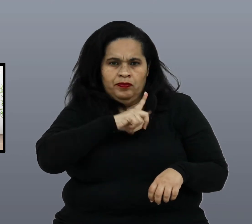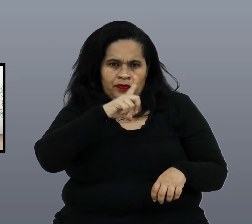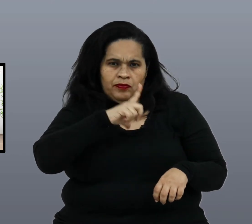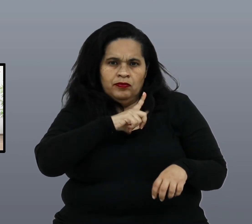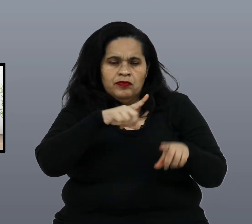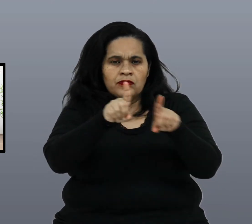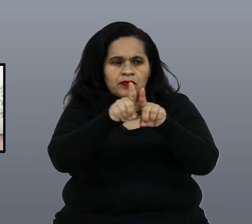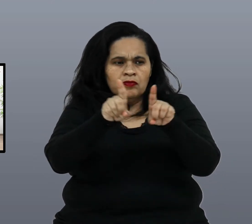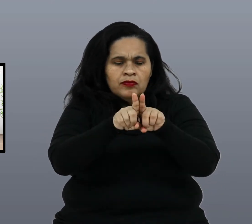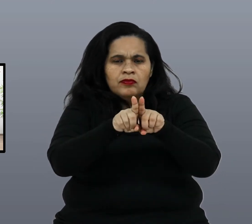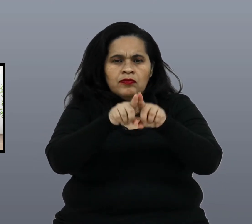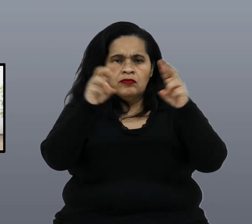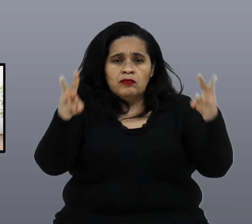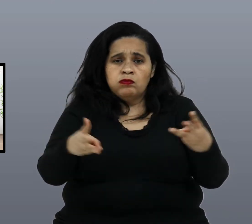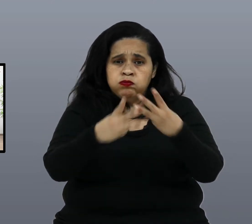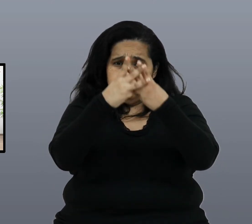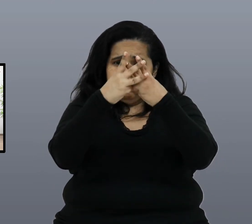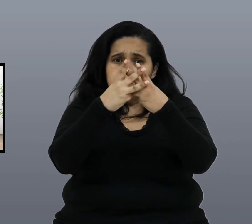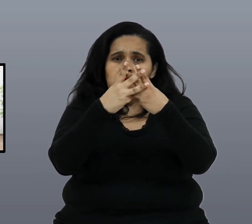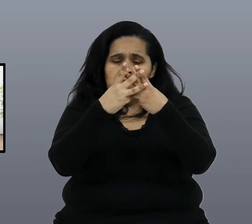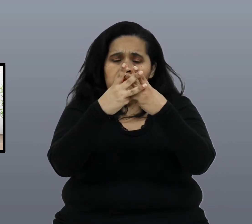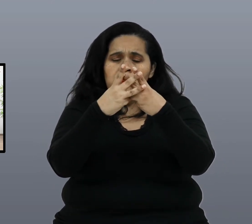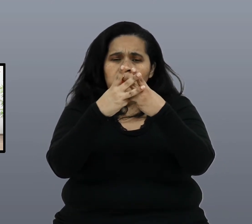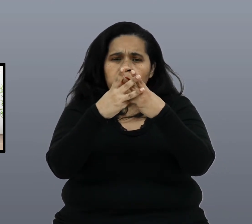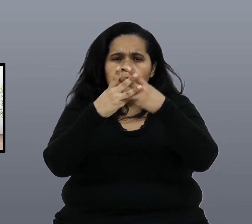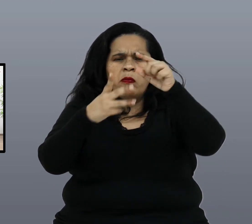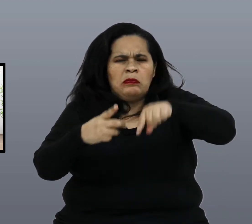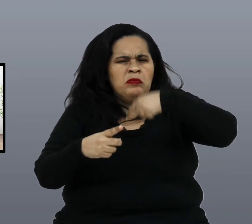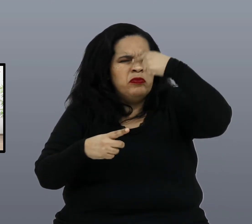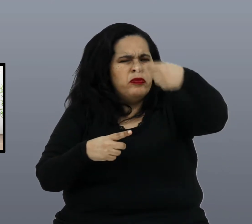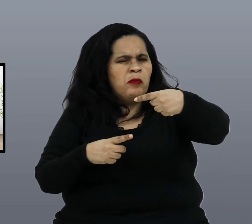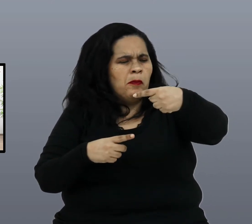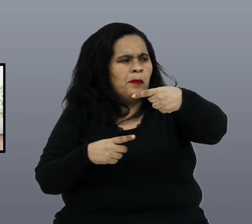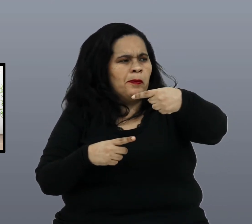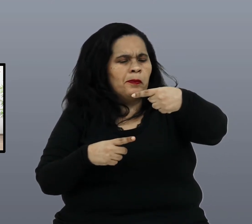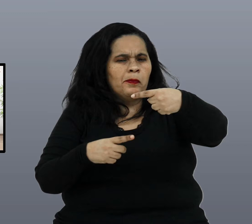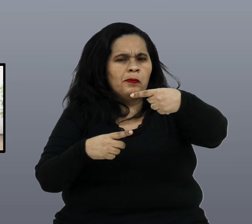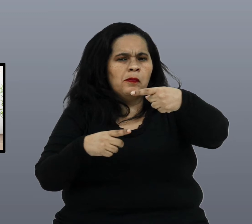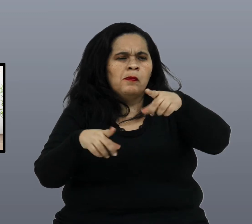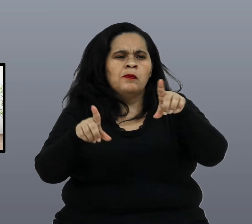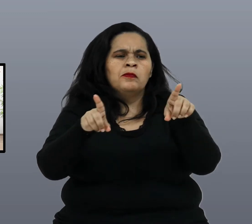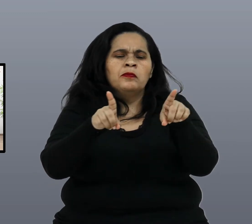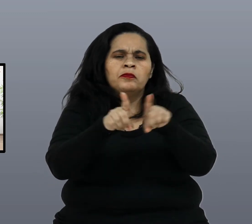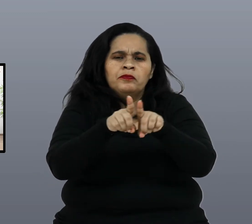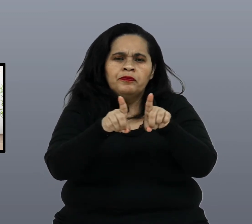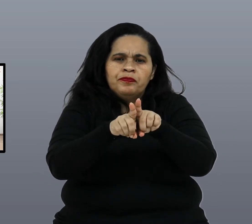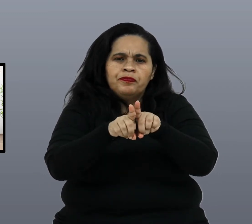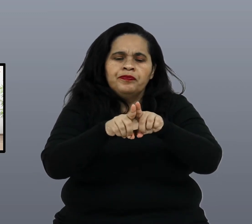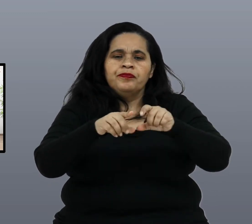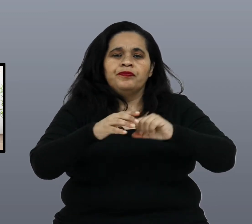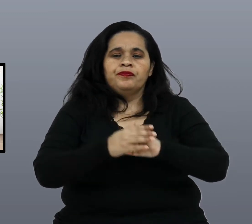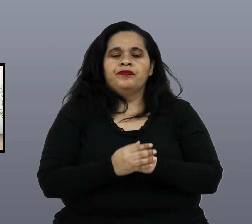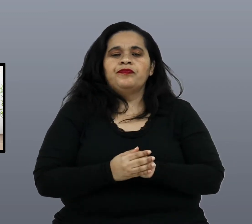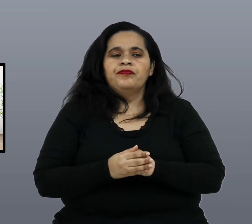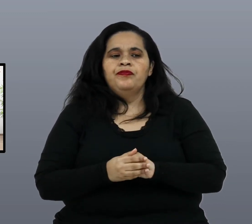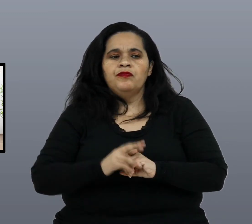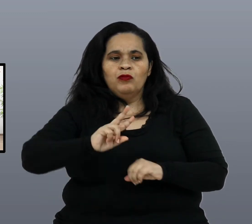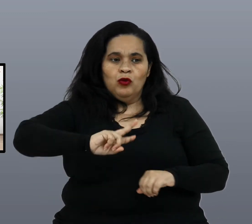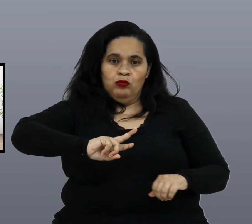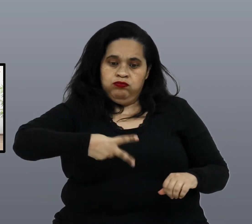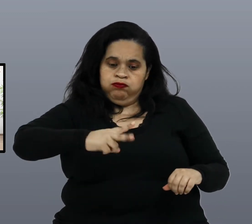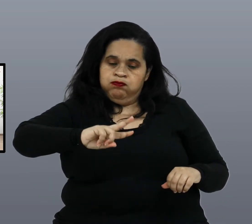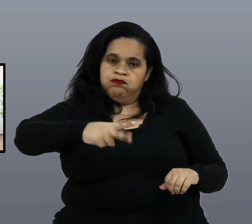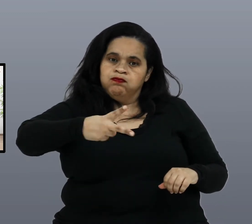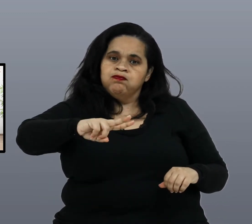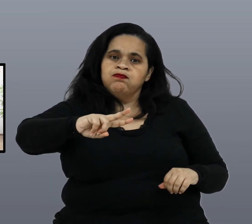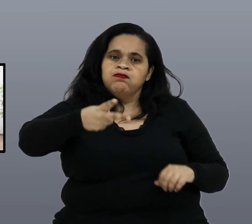da história. Passado um tempo mais, foram os Seleucidas, né, os descendentes de Seleuco, que é da parte da